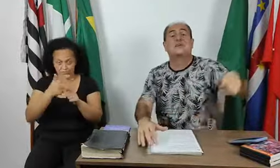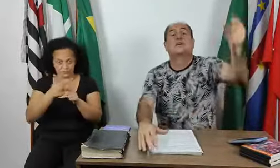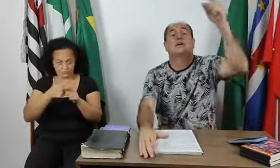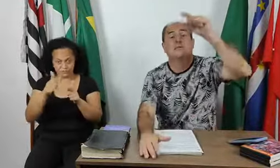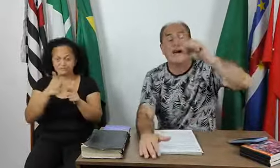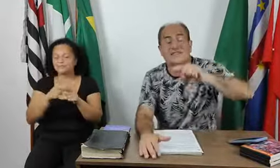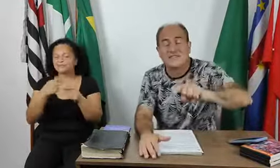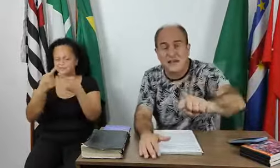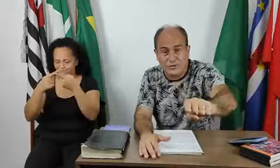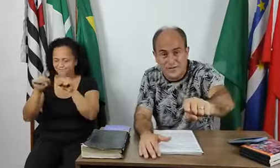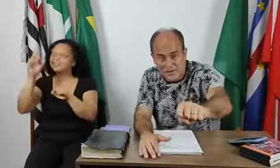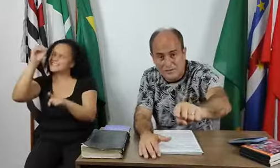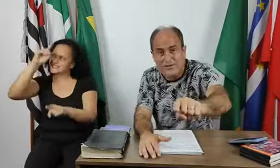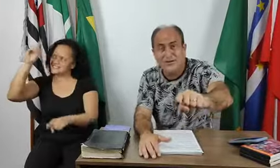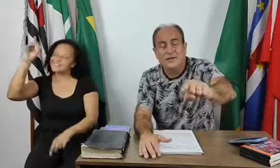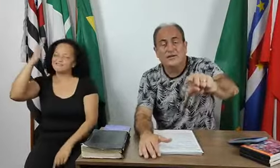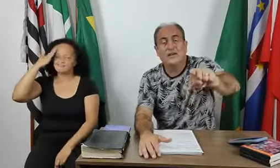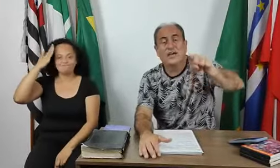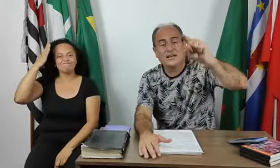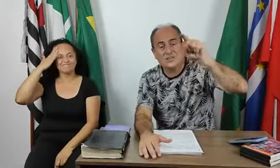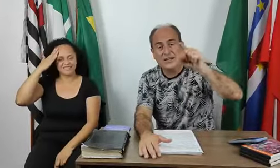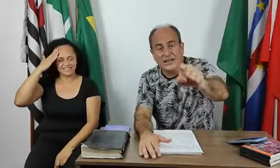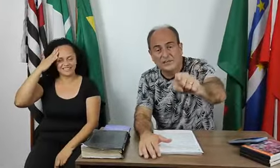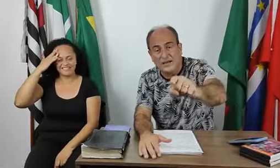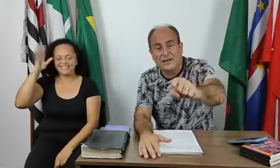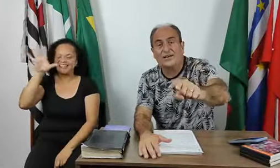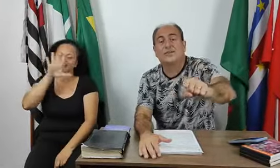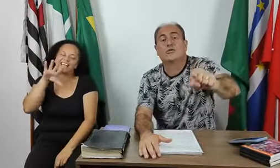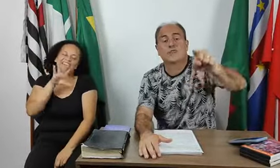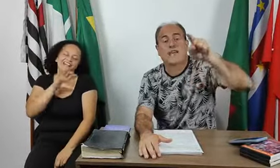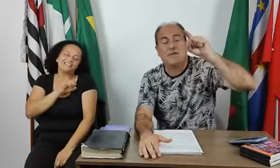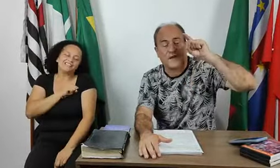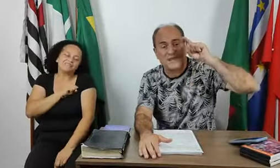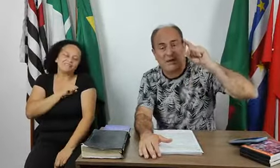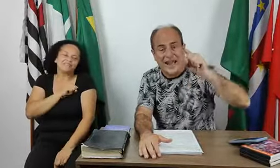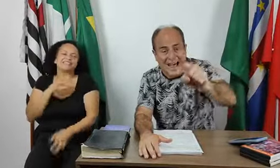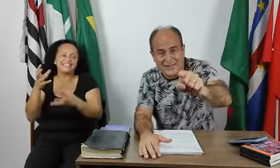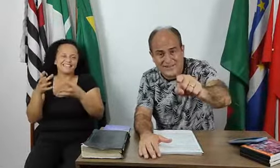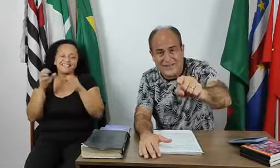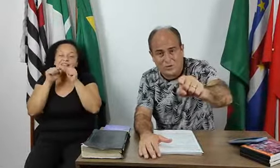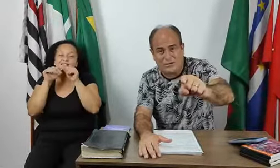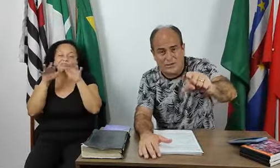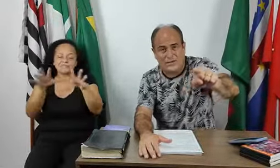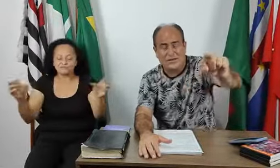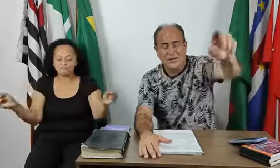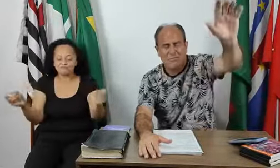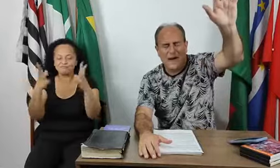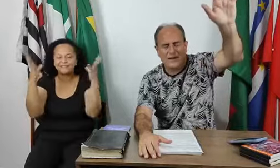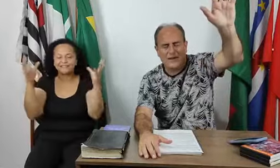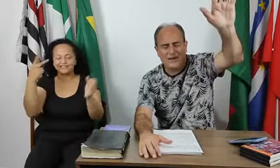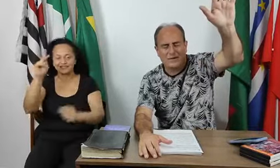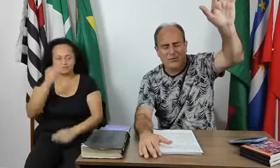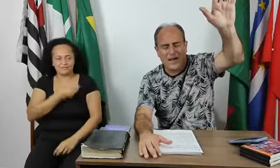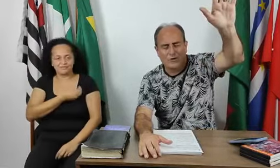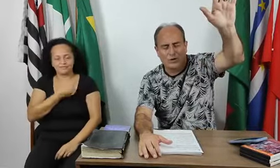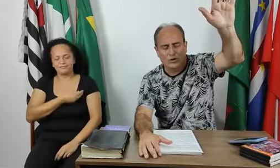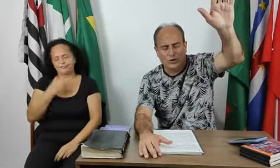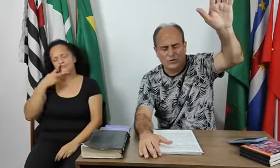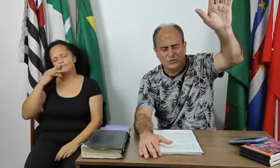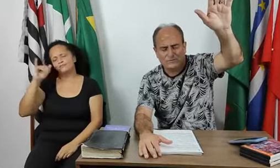necessidade, mas Deus sabe. E Ele te ama e Deus quer fazer milagres na sua vida. Pai querido,